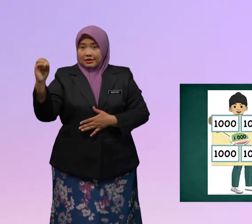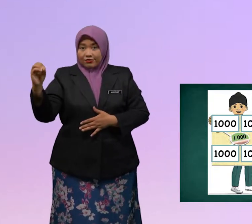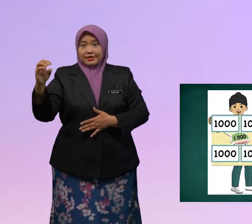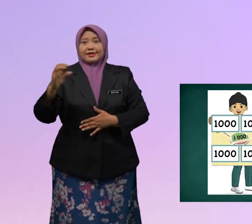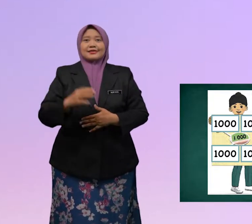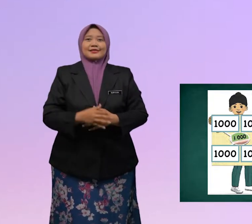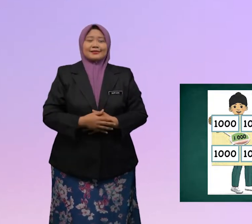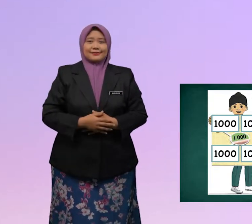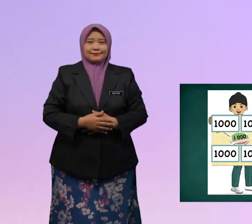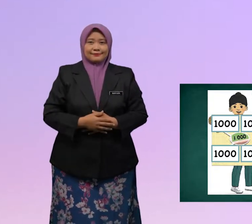4,000.